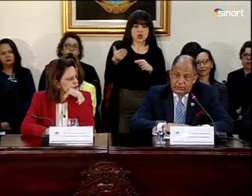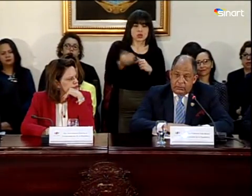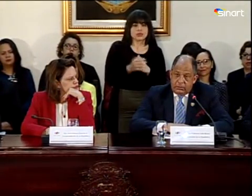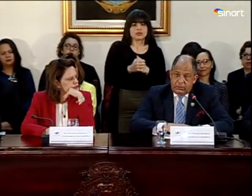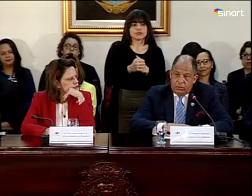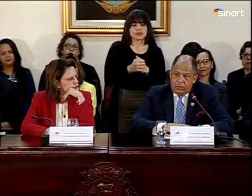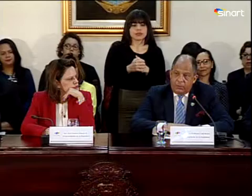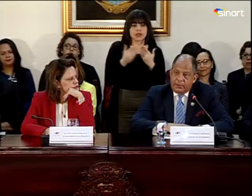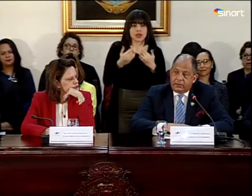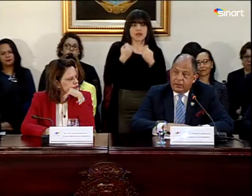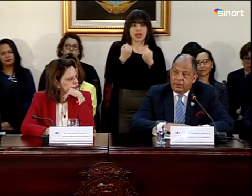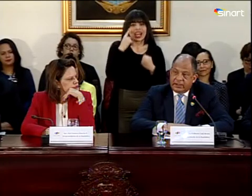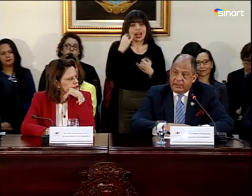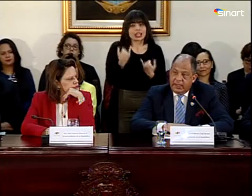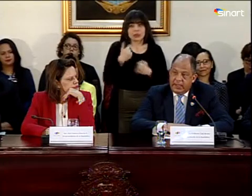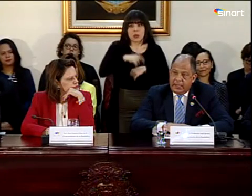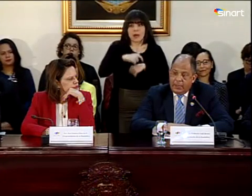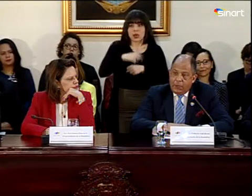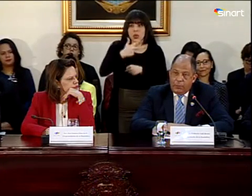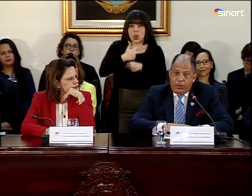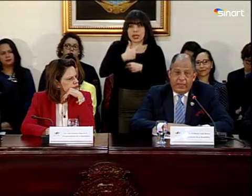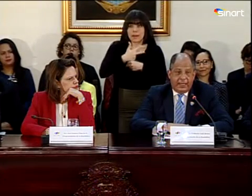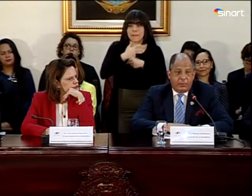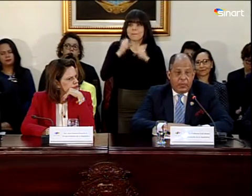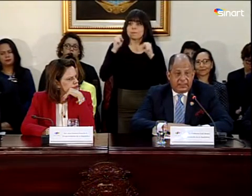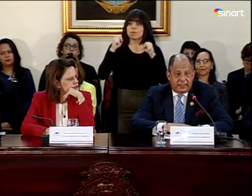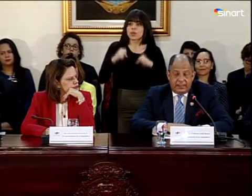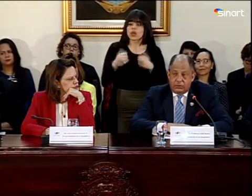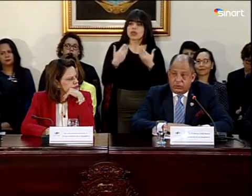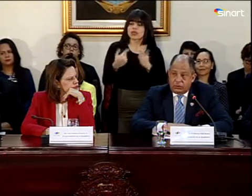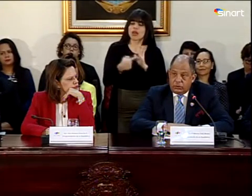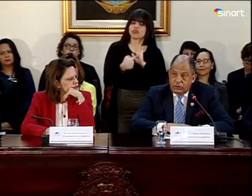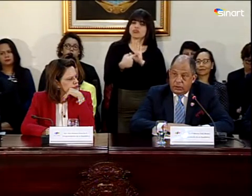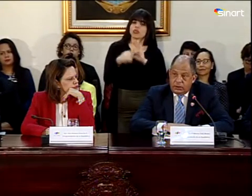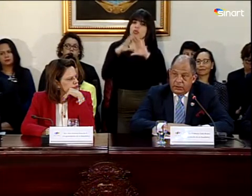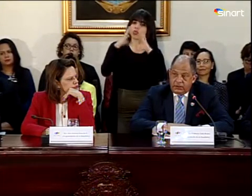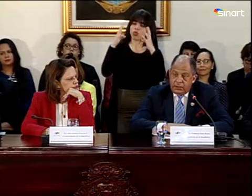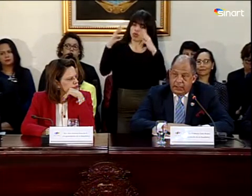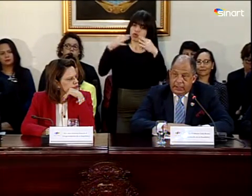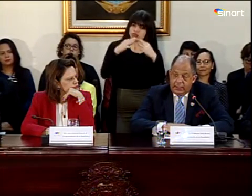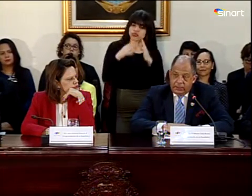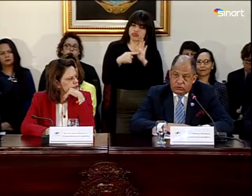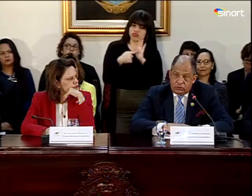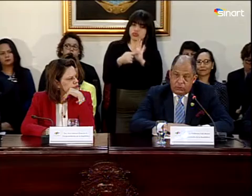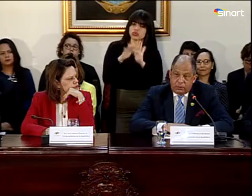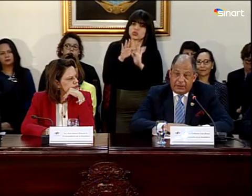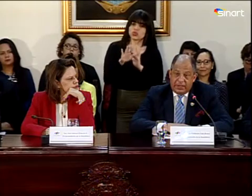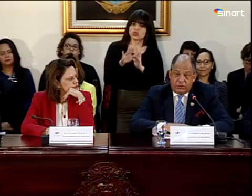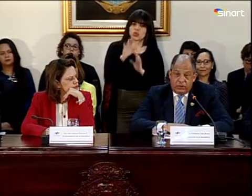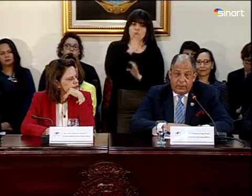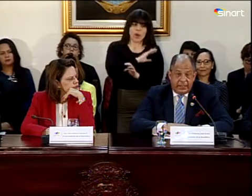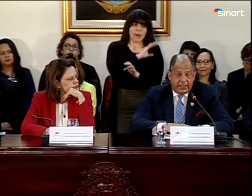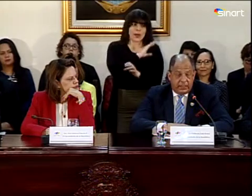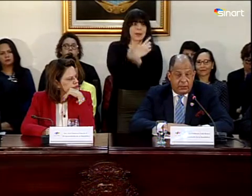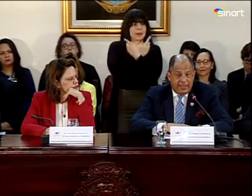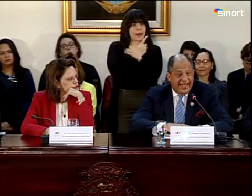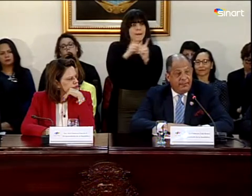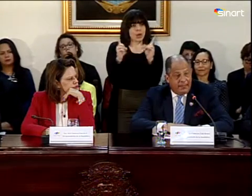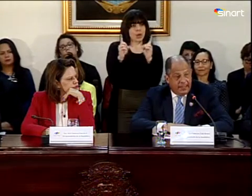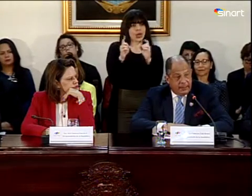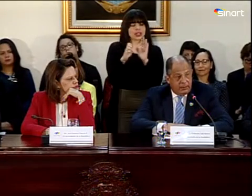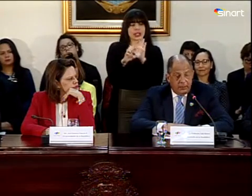es un momento en que Guatemala puede dar muestras al mundo de su comportamiento